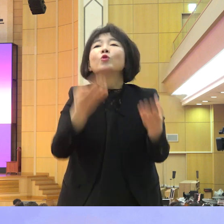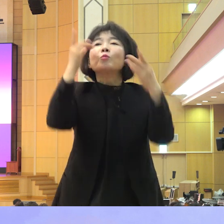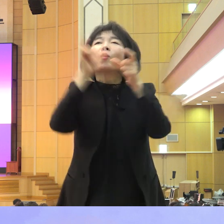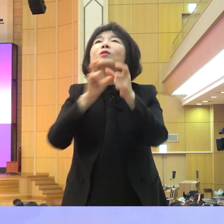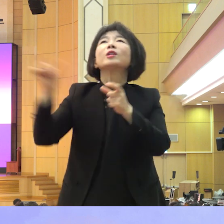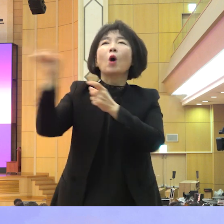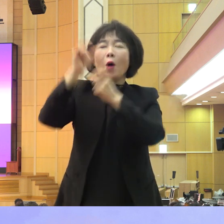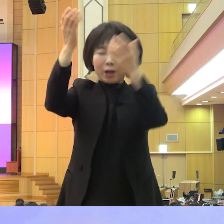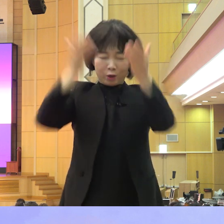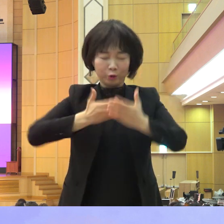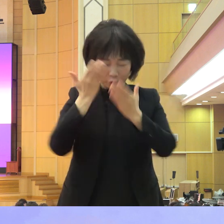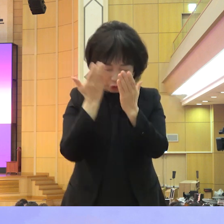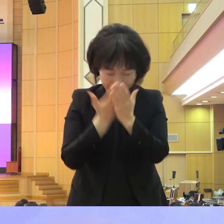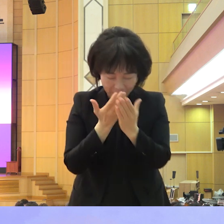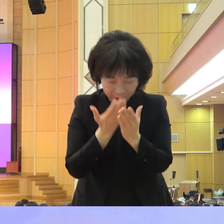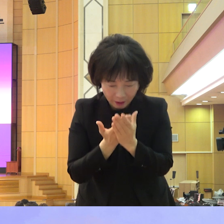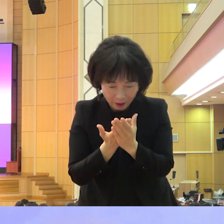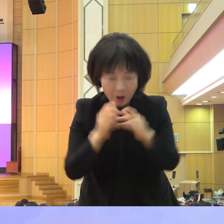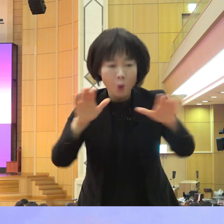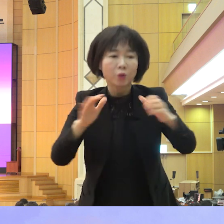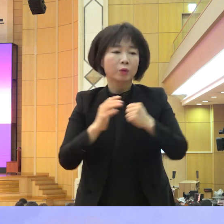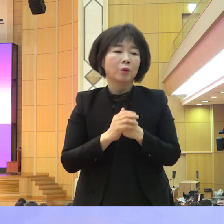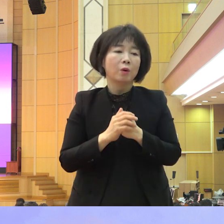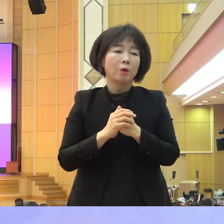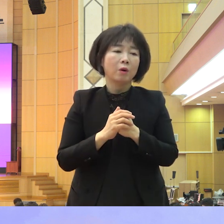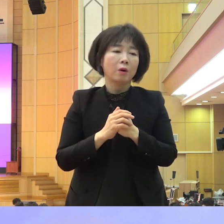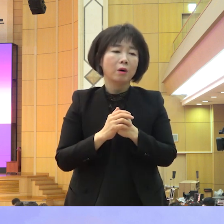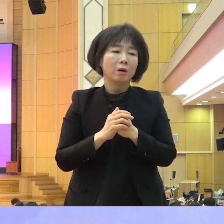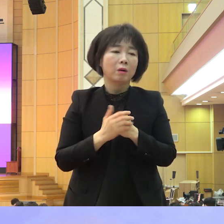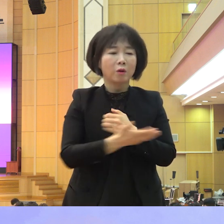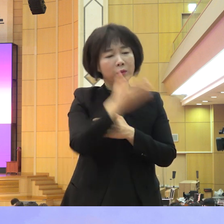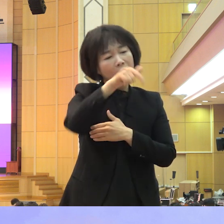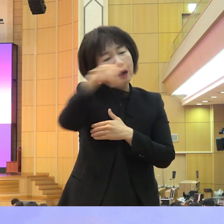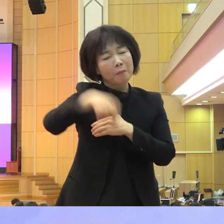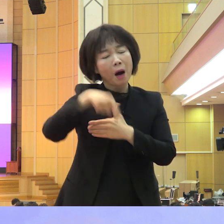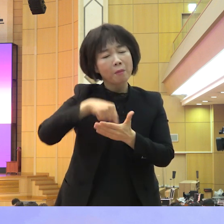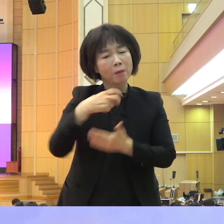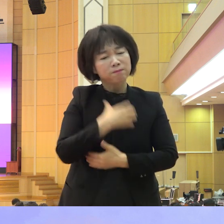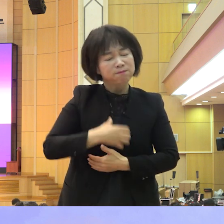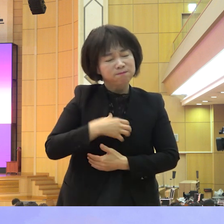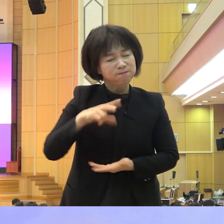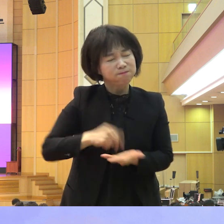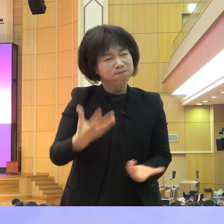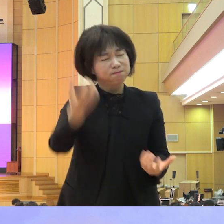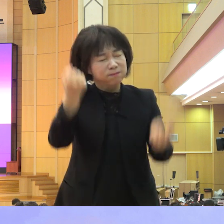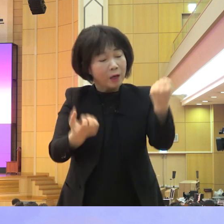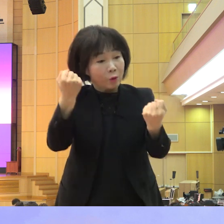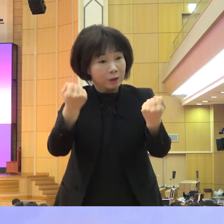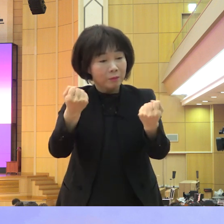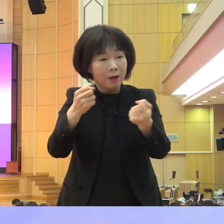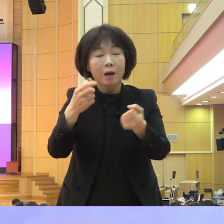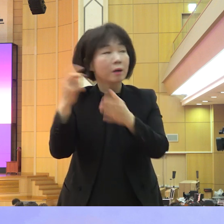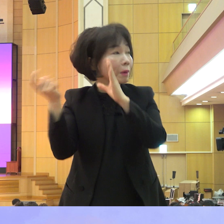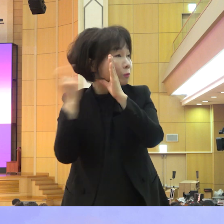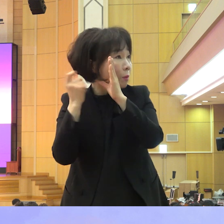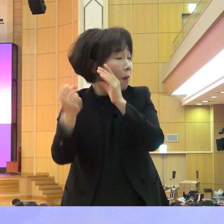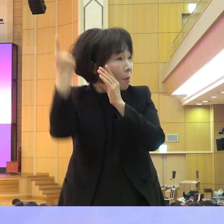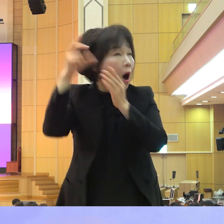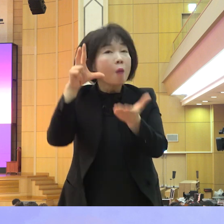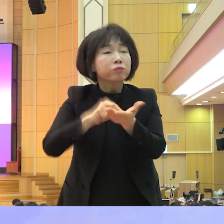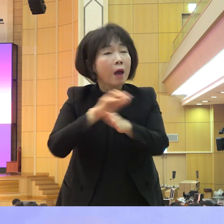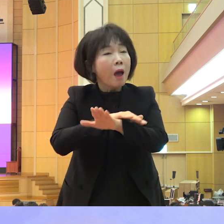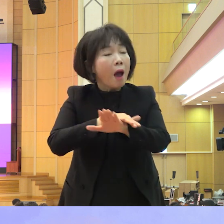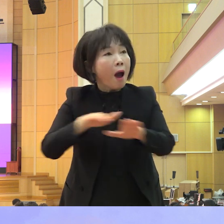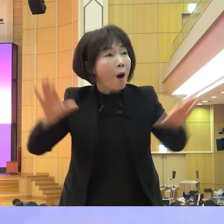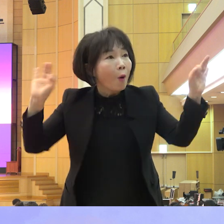더하여 주옵소서. 오늘 또 어떠한 몸으로 왔던 간에 기쁨과 즐거움으로 돌아가는 녹산의 모든 식구들